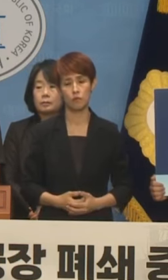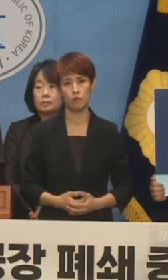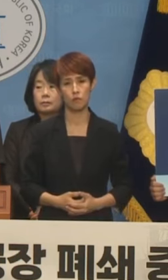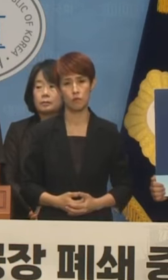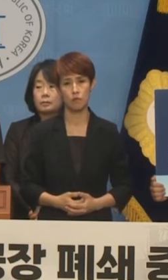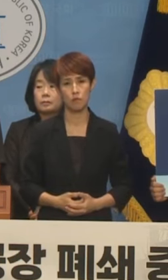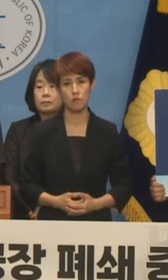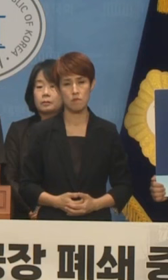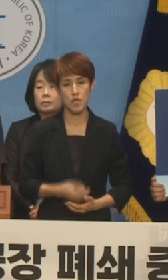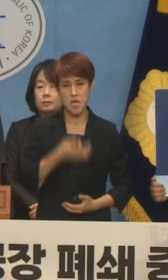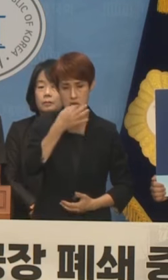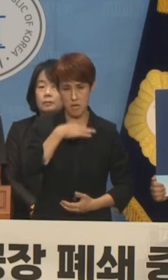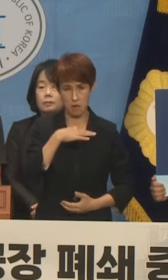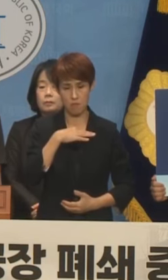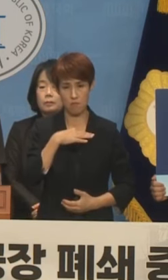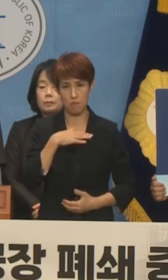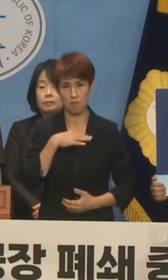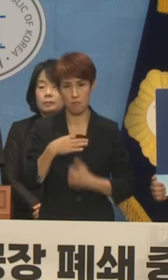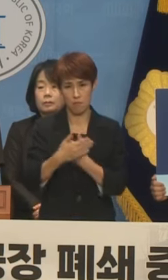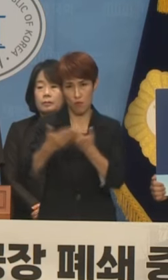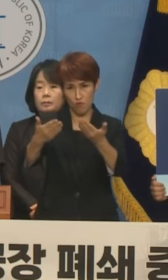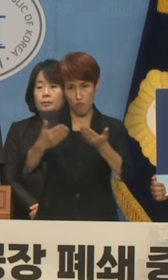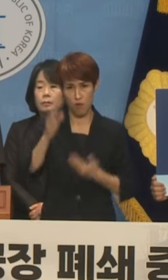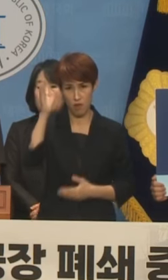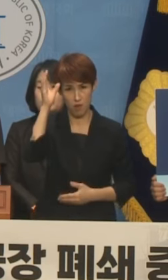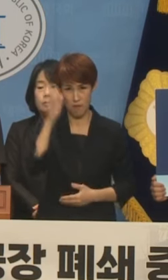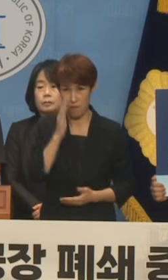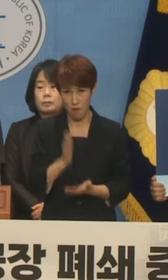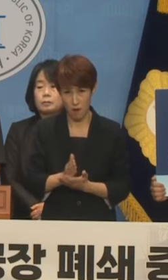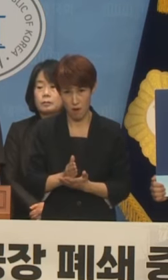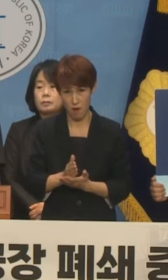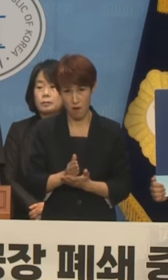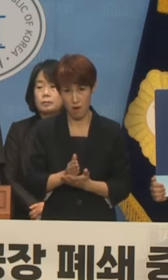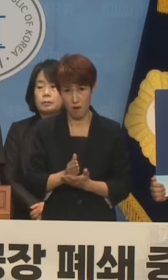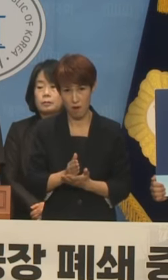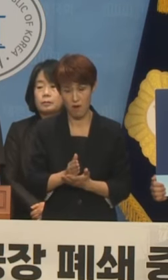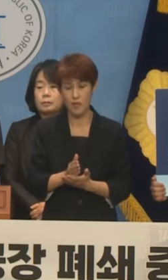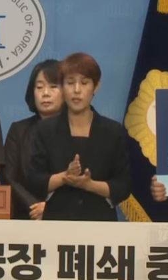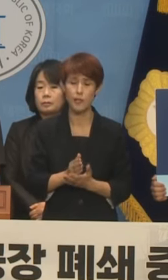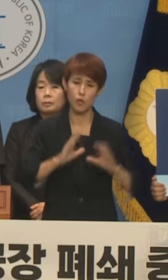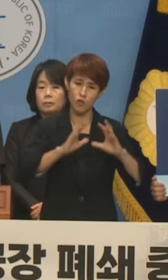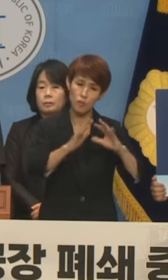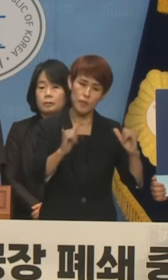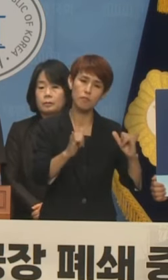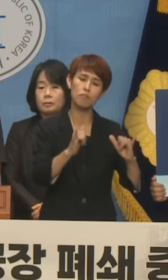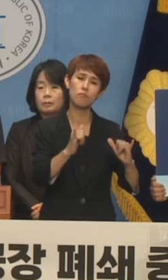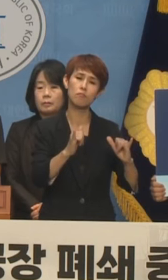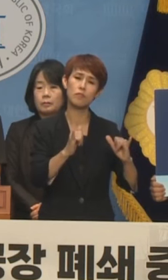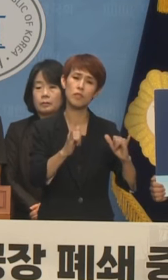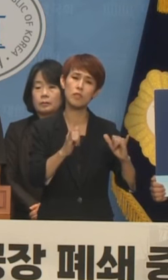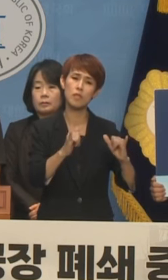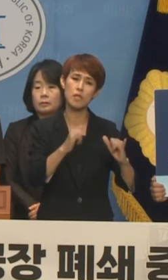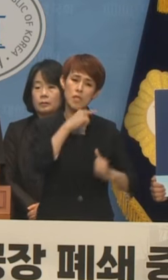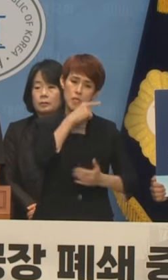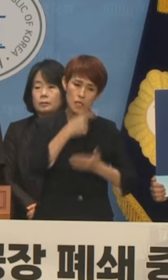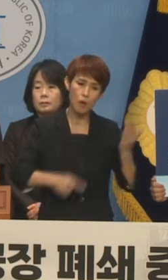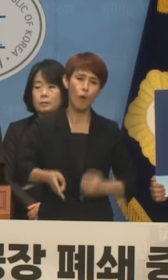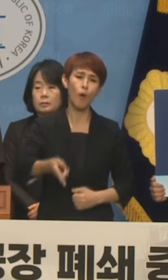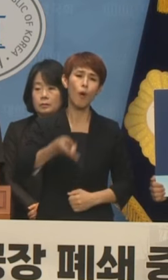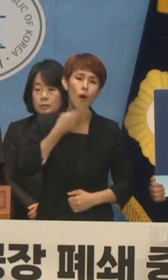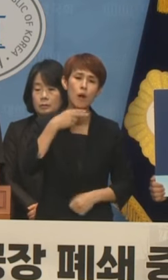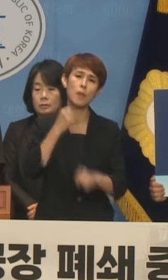이익까지 바라는 것이 부질없는 기대라면 최소한 우리 국민이 희생되지